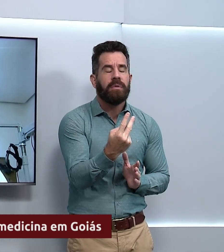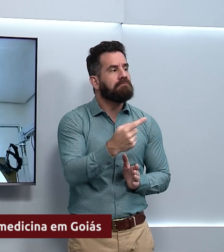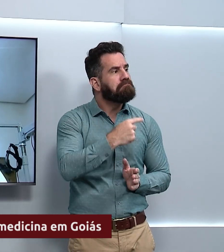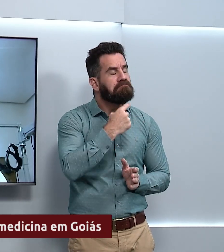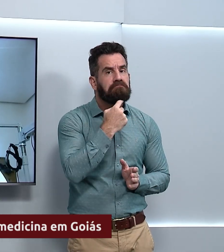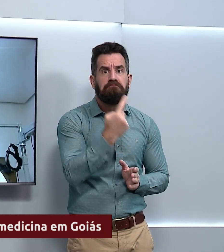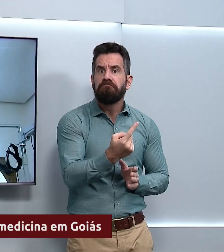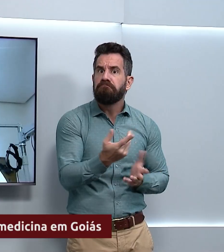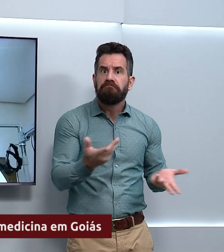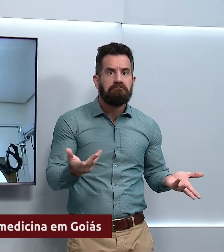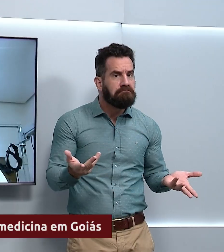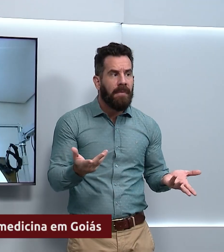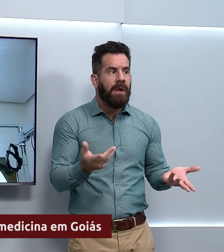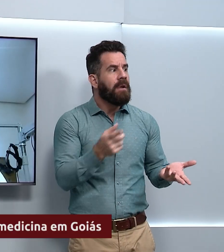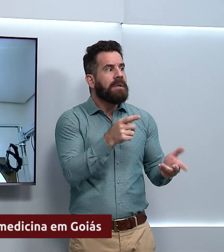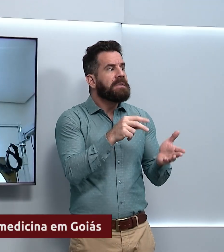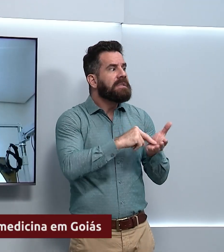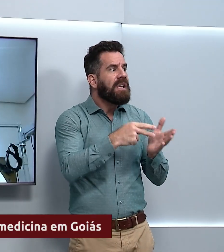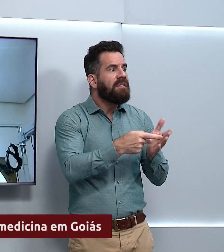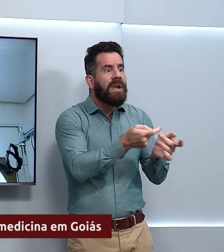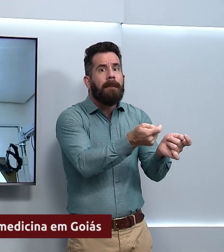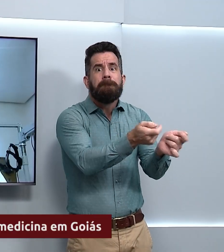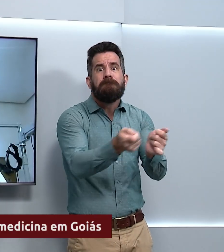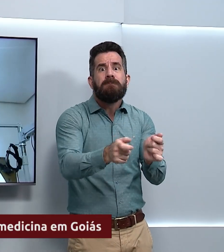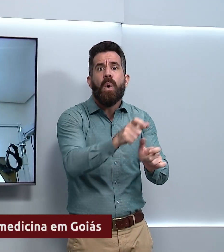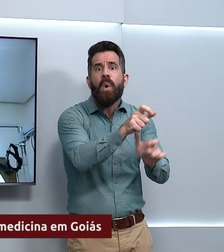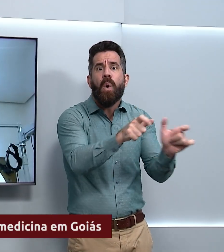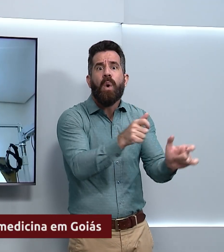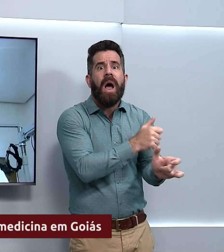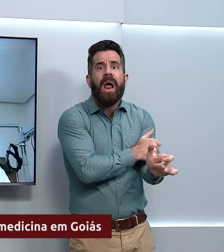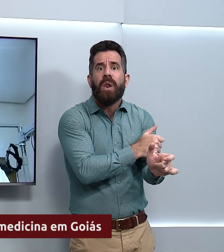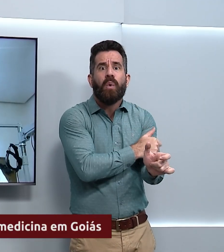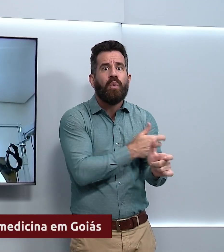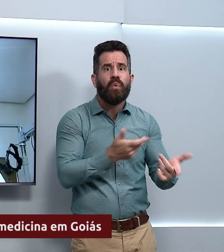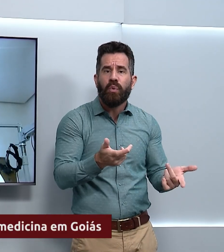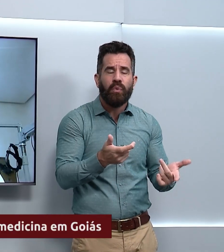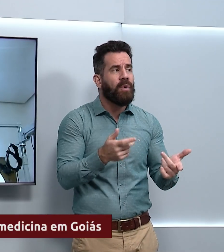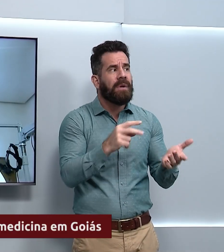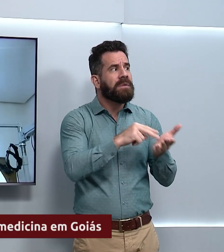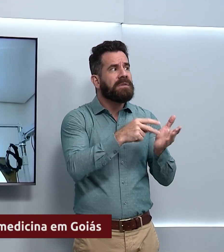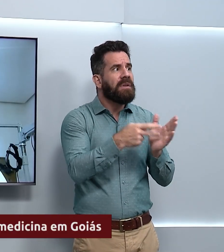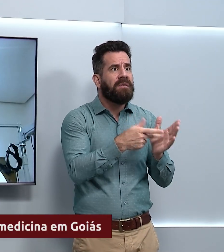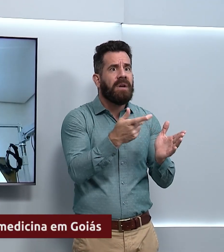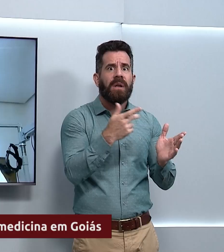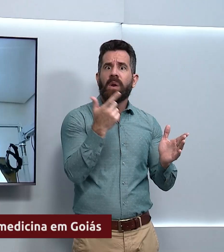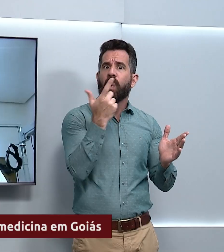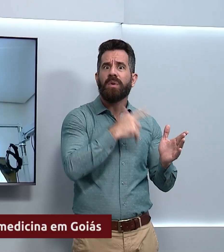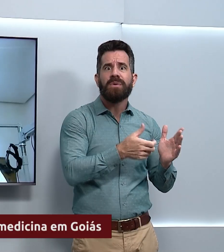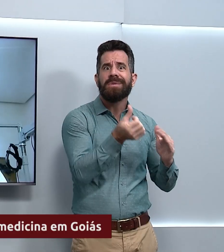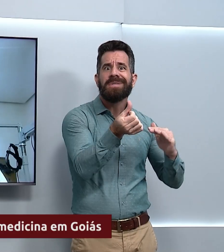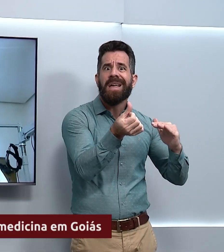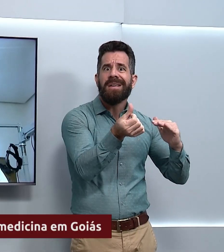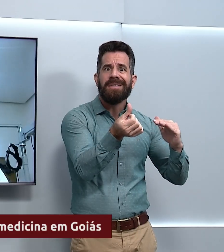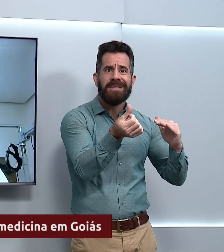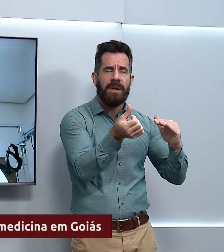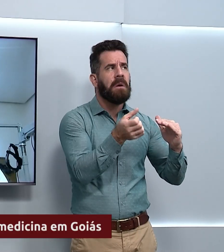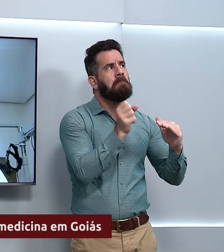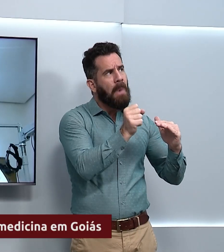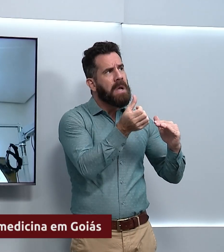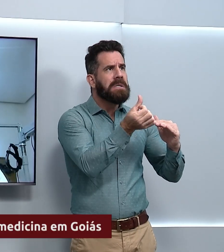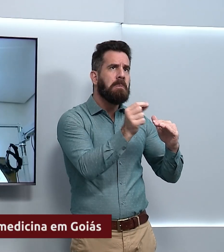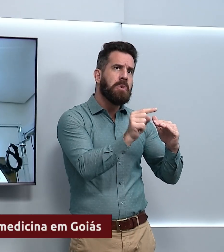muito poucos alunos conseguiram acima de 6. Pode ser 6.1, 6.0 ou 6.2.